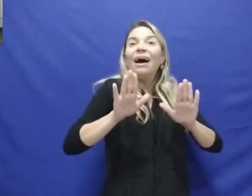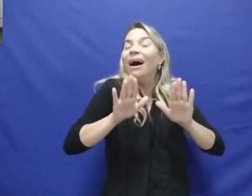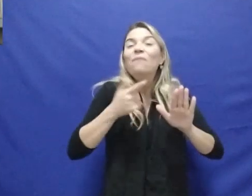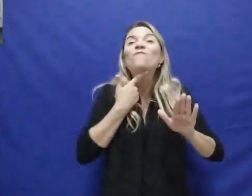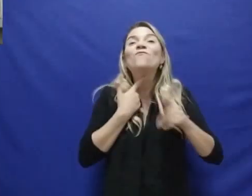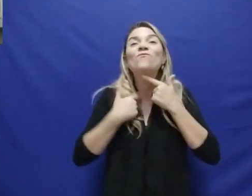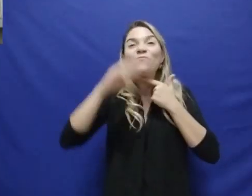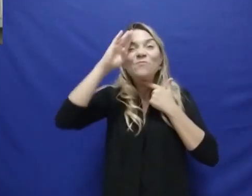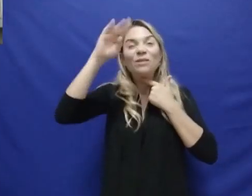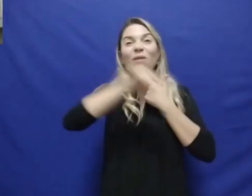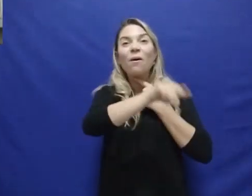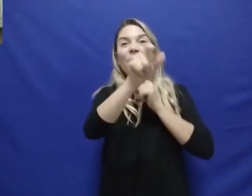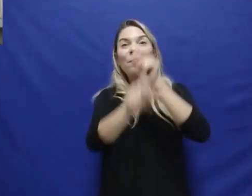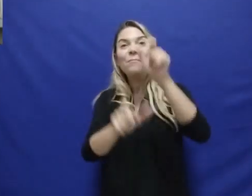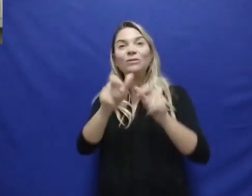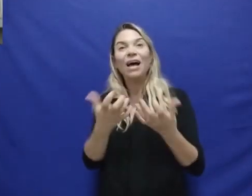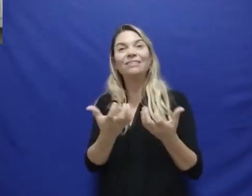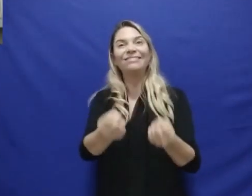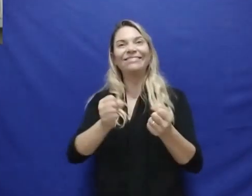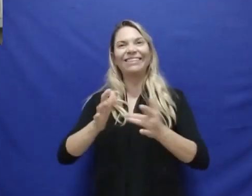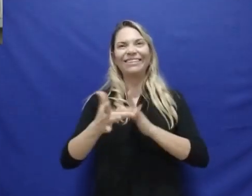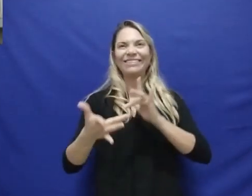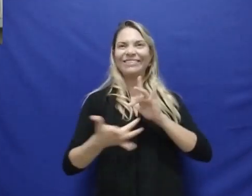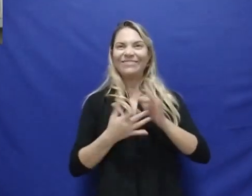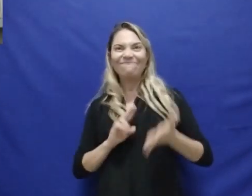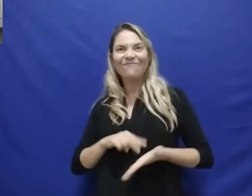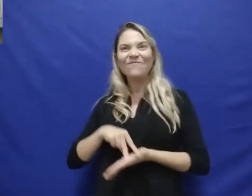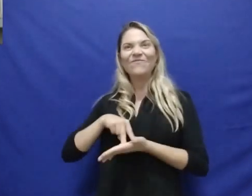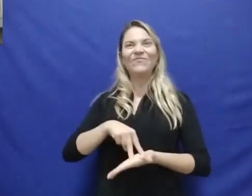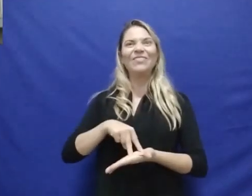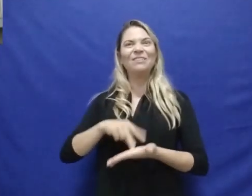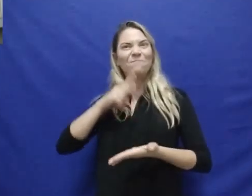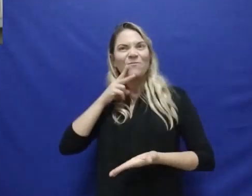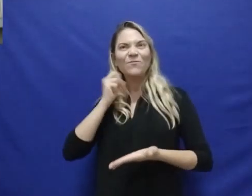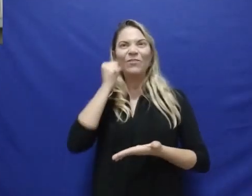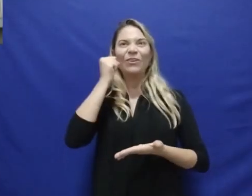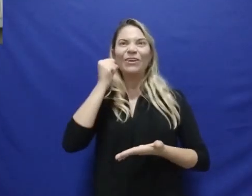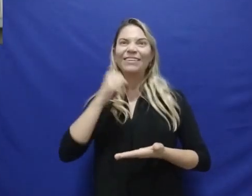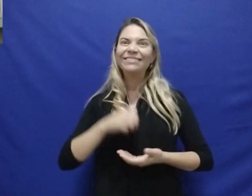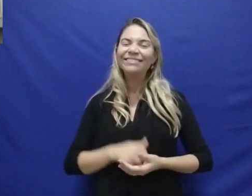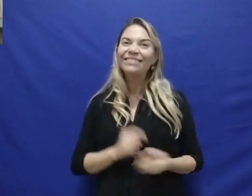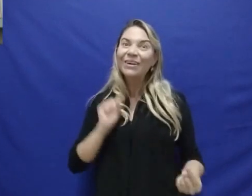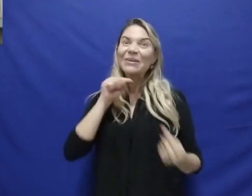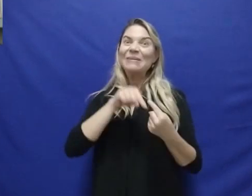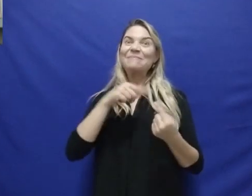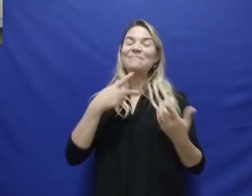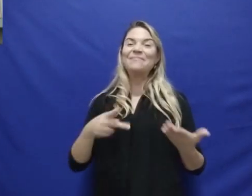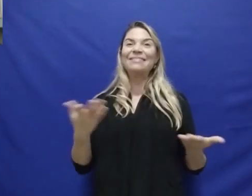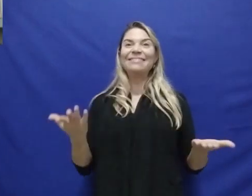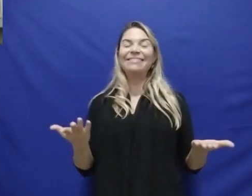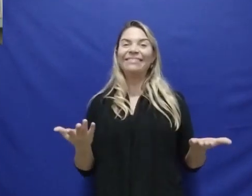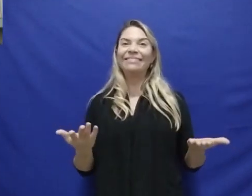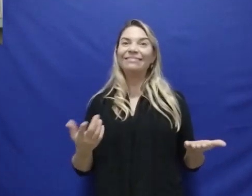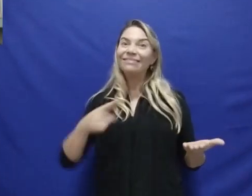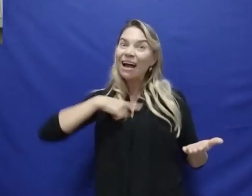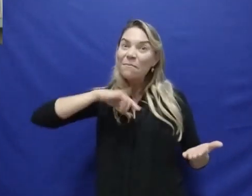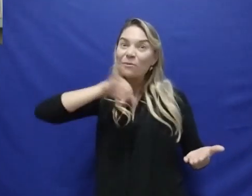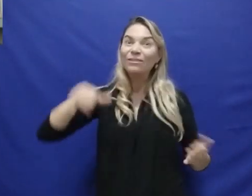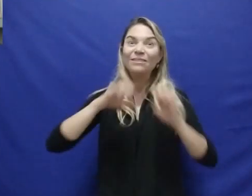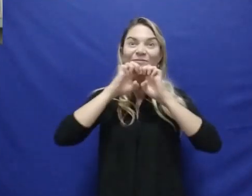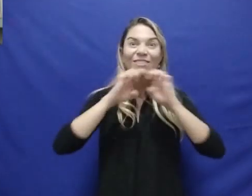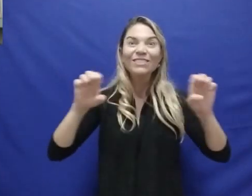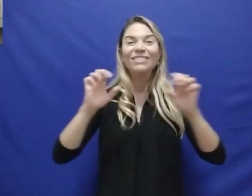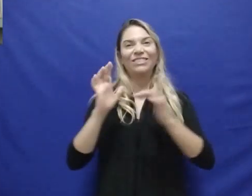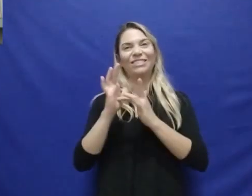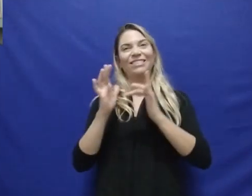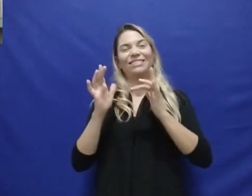Pastor Florentino Ferreira pregou o Evangelho em Divinópolis, em Araguari e em outras cidades do Triângulo